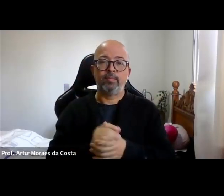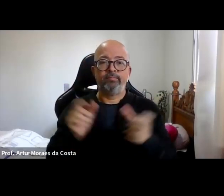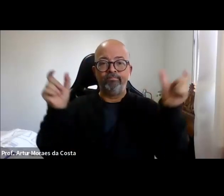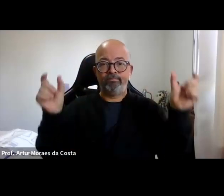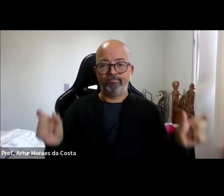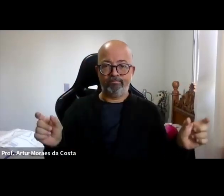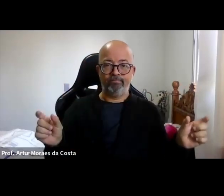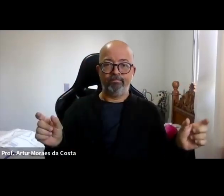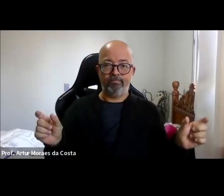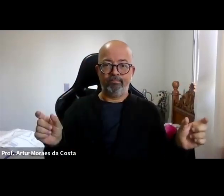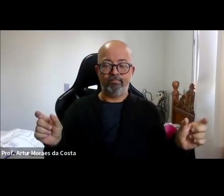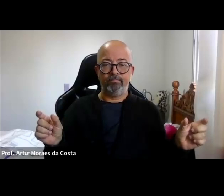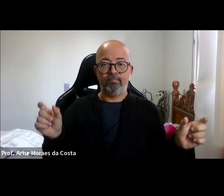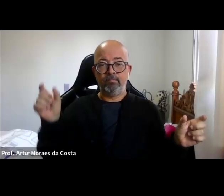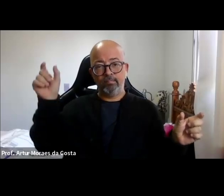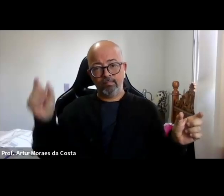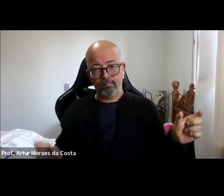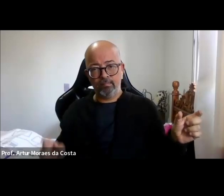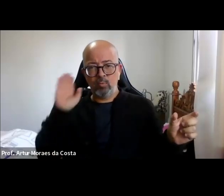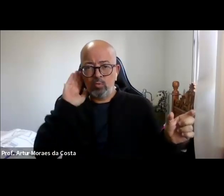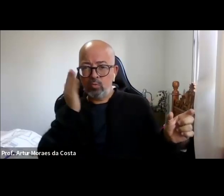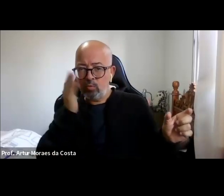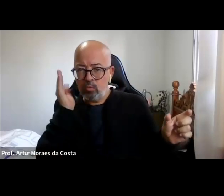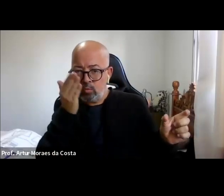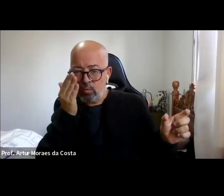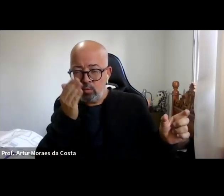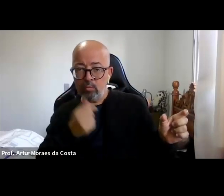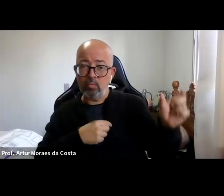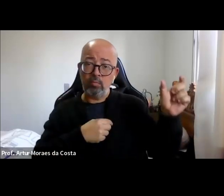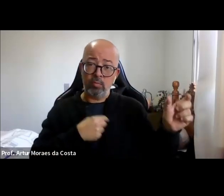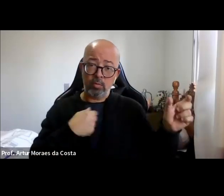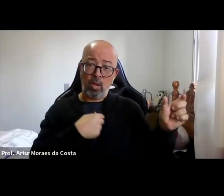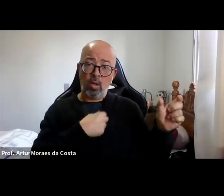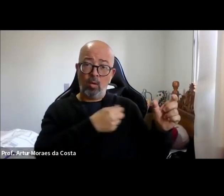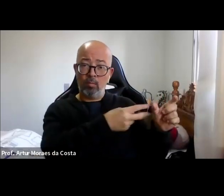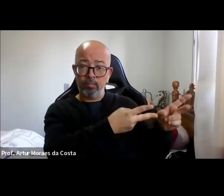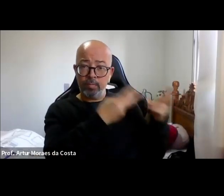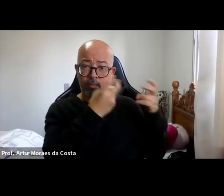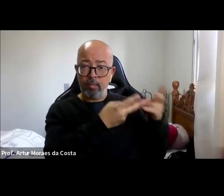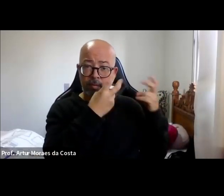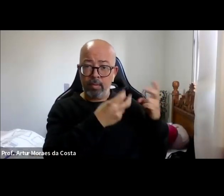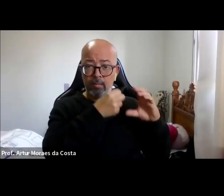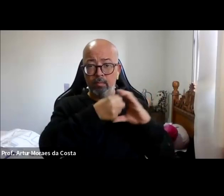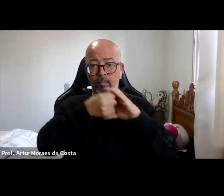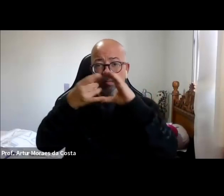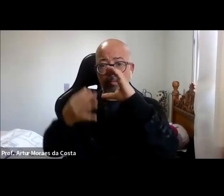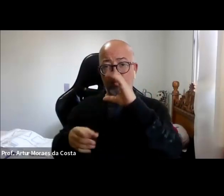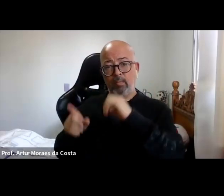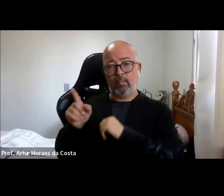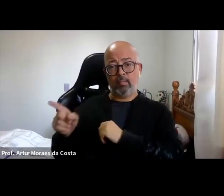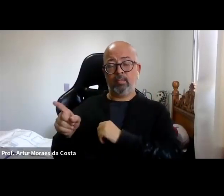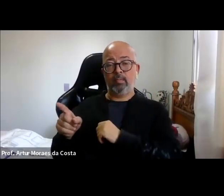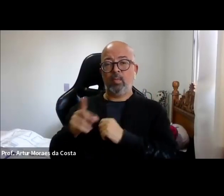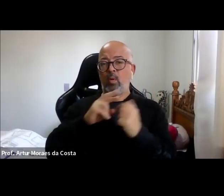todo hoy no sé quién asumió el reto de describirme a mí estuve muy